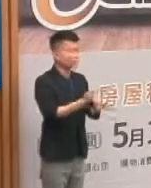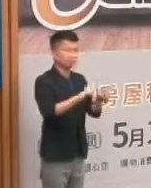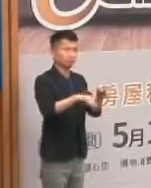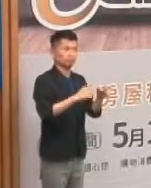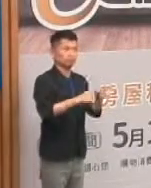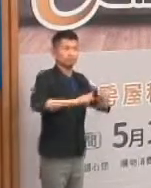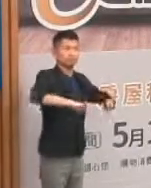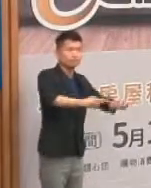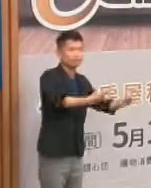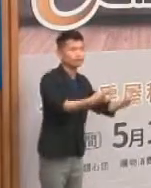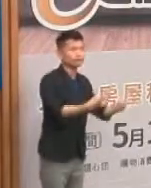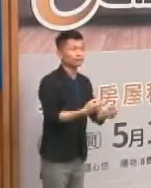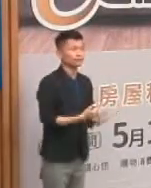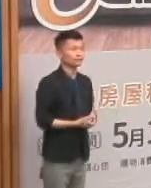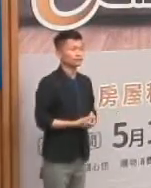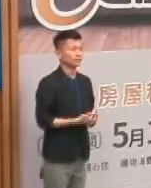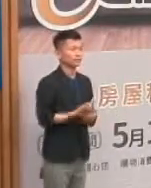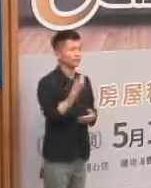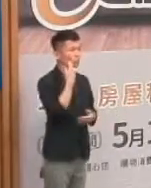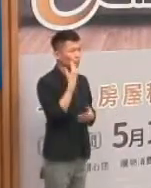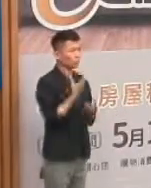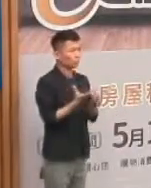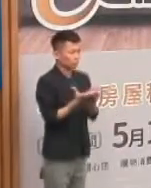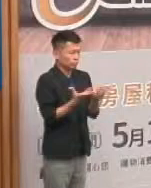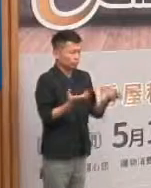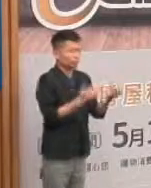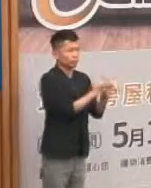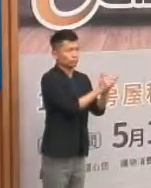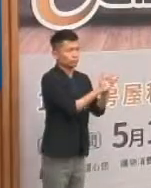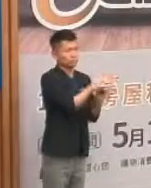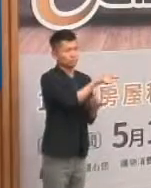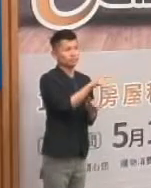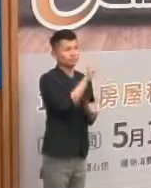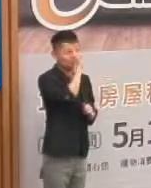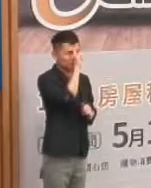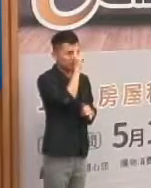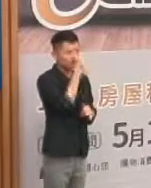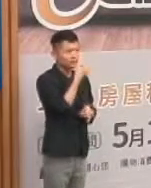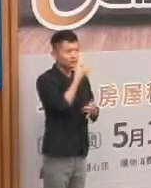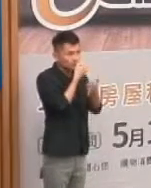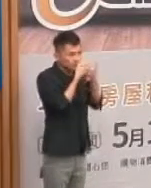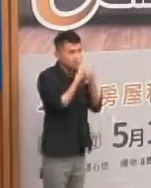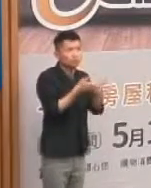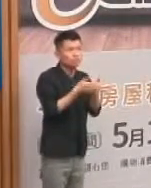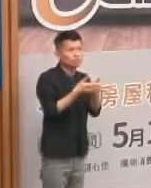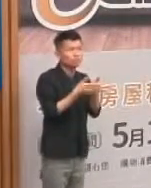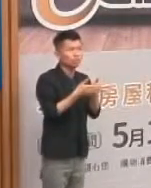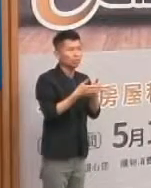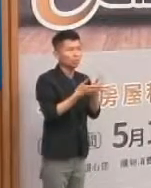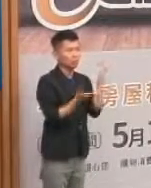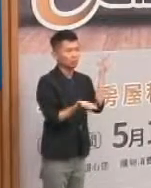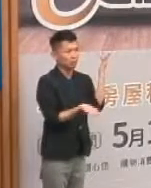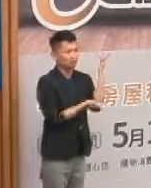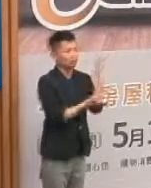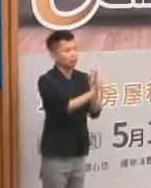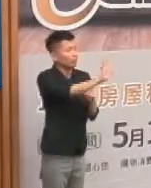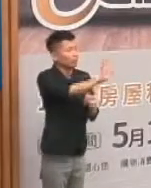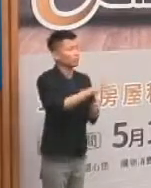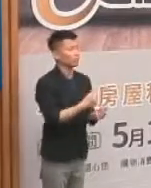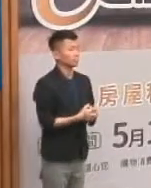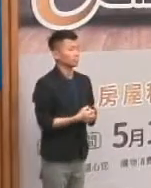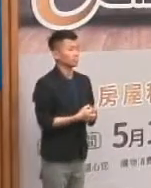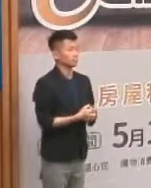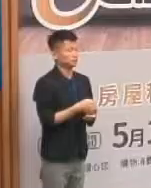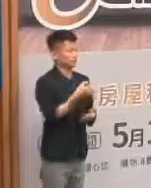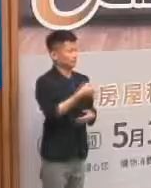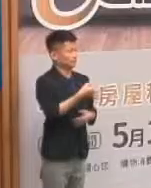始，就是说希望那也部分民众要求我们这些机关就希望尽量节能减碳，所以很多的县市其实缴纳证